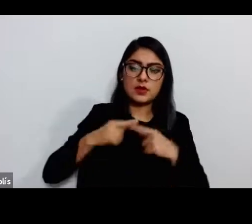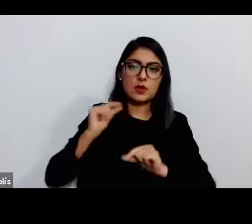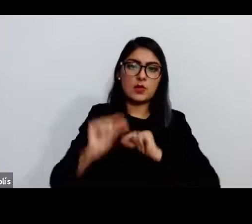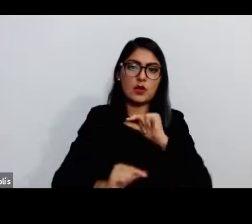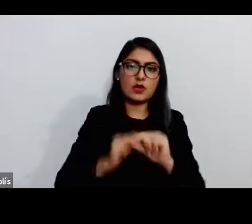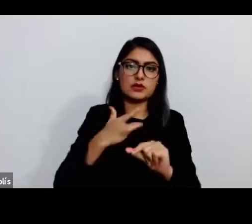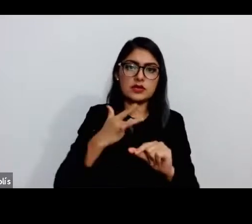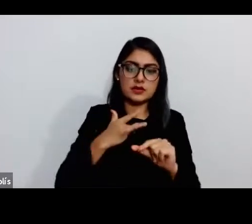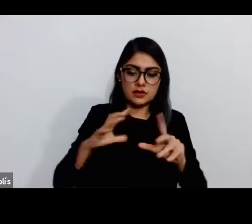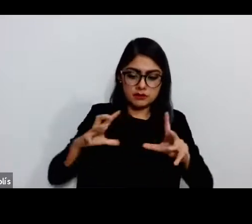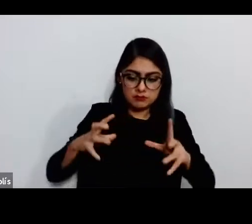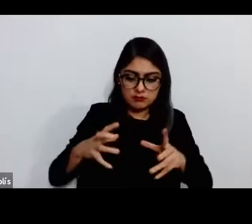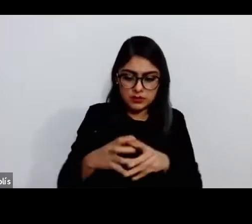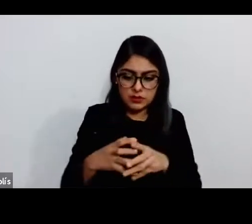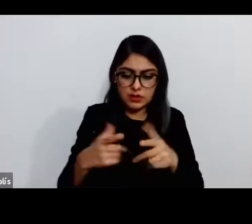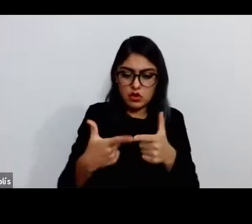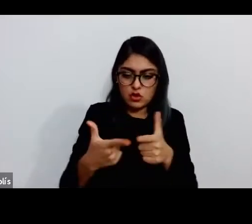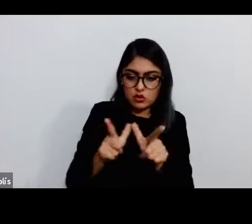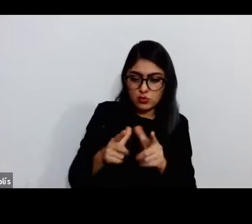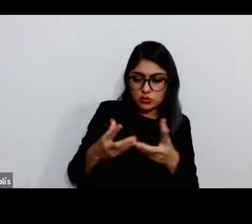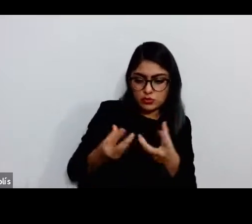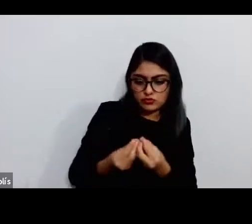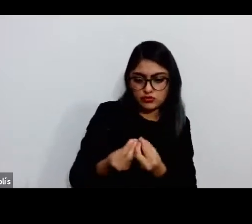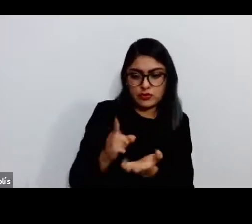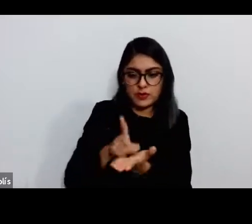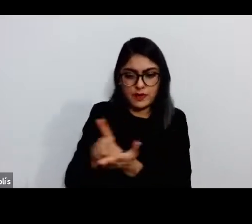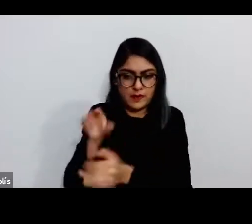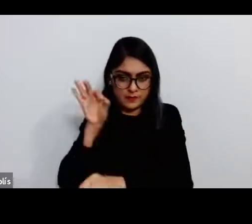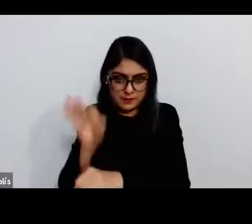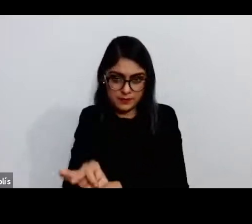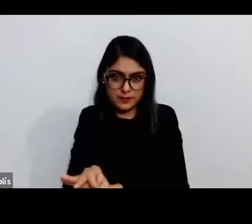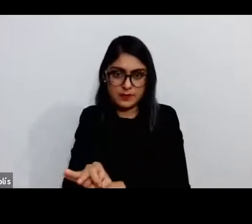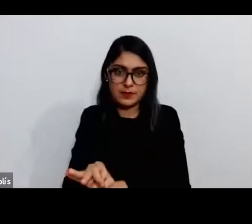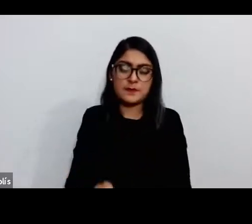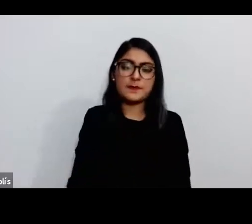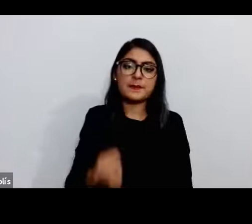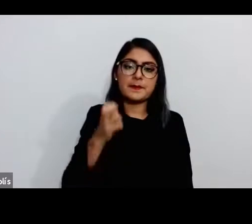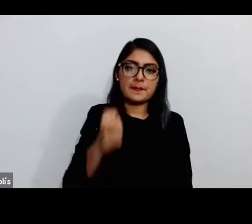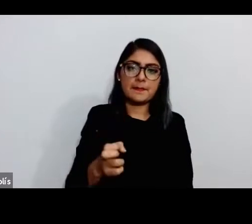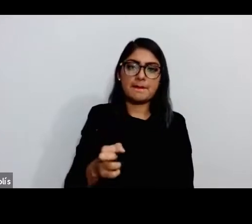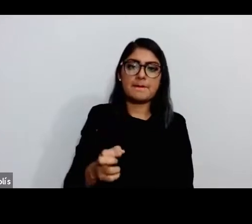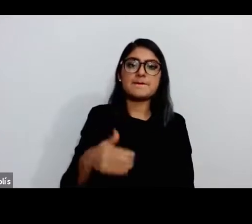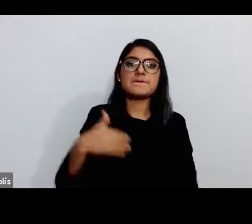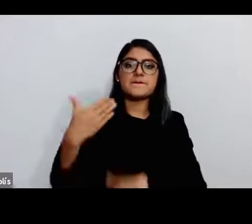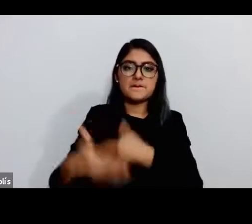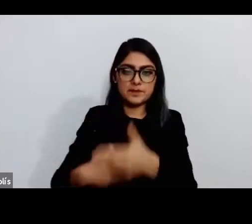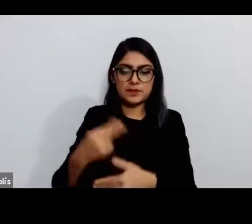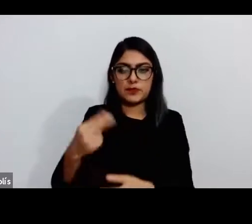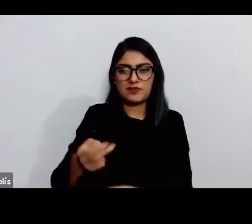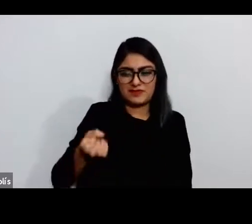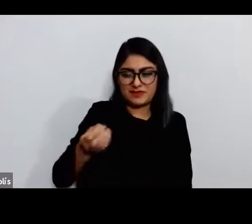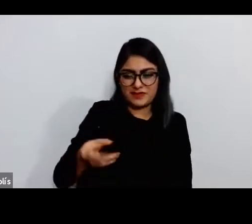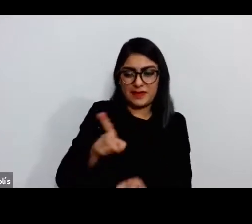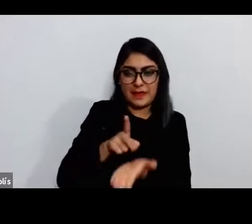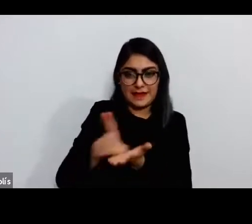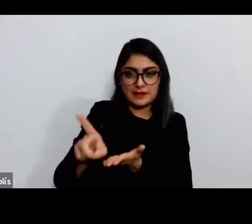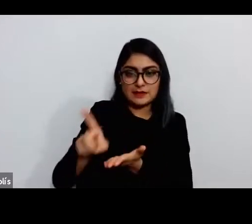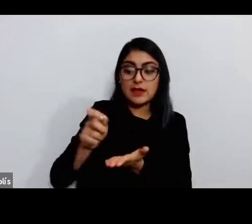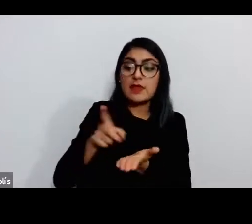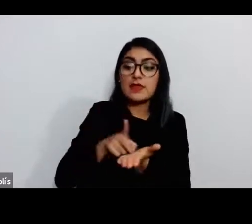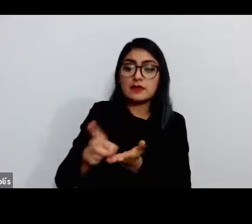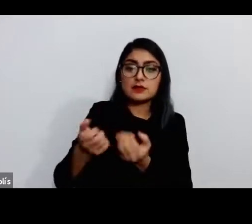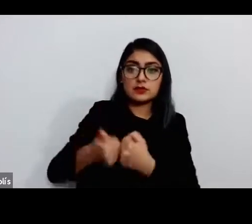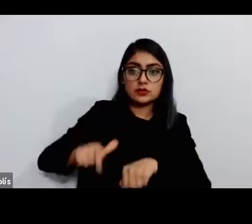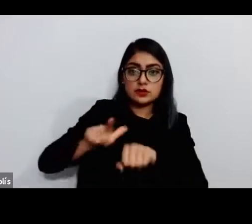grupos. Y esos derechos del proletariado, ahora conocidos tal vez como derechos sociales y que, digamos, son los derechos